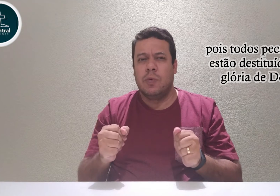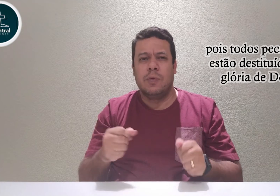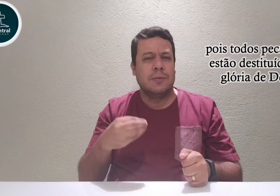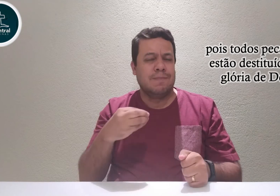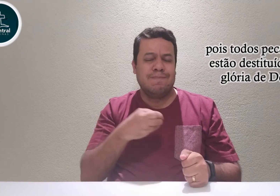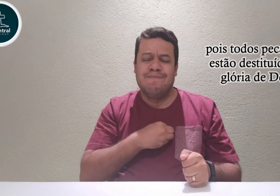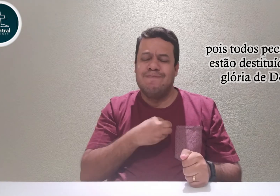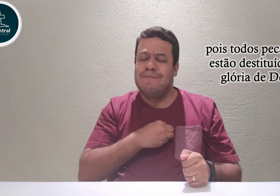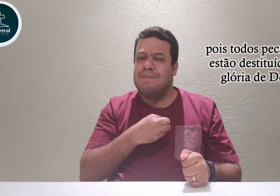Pois todos pecaram